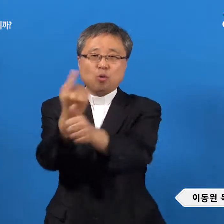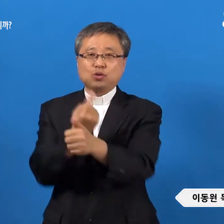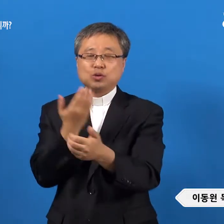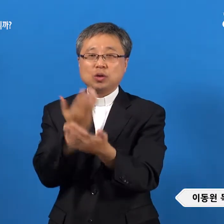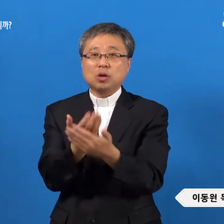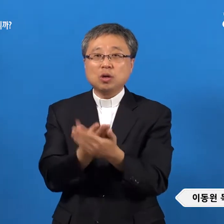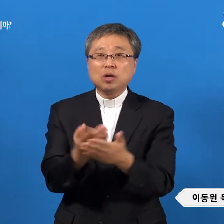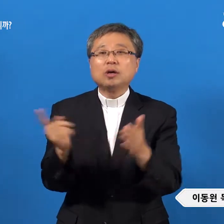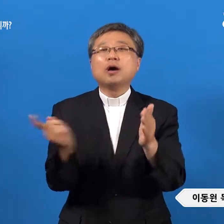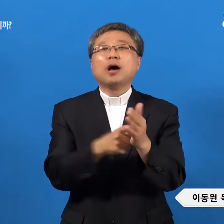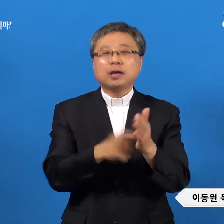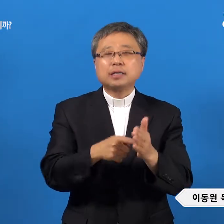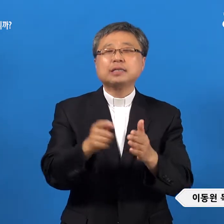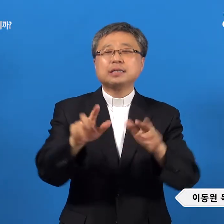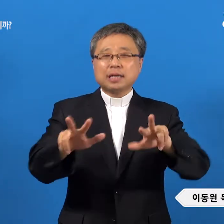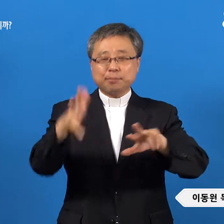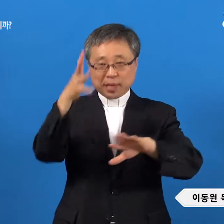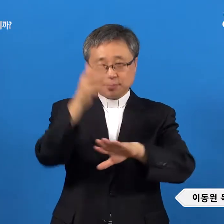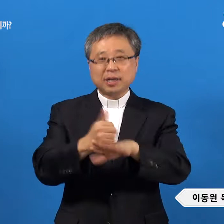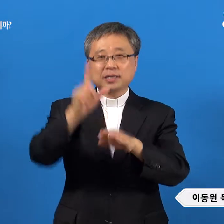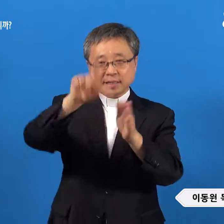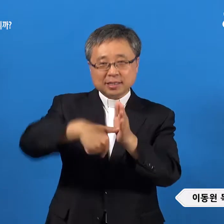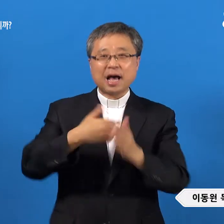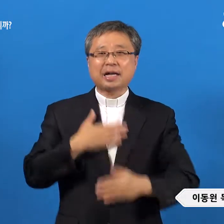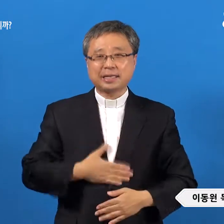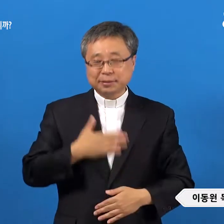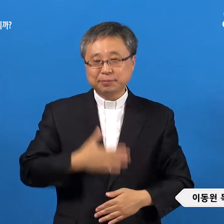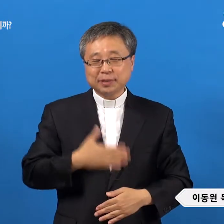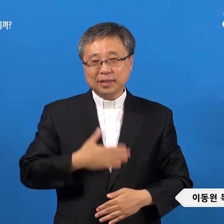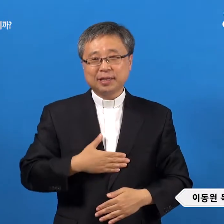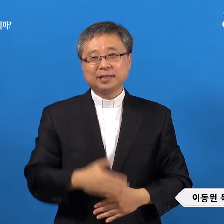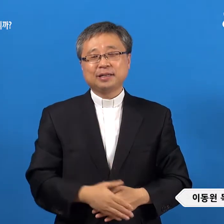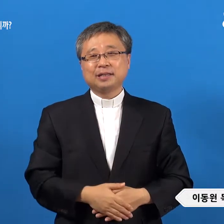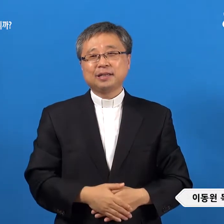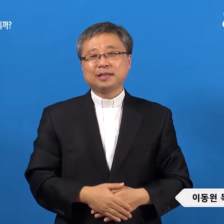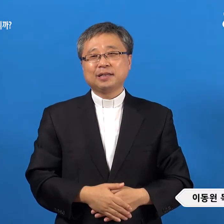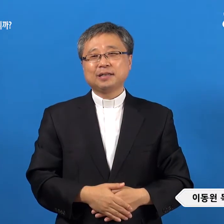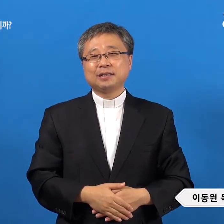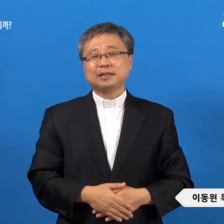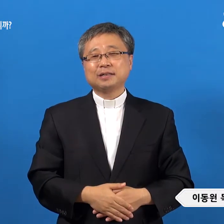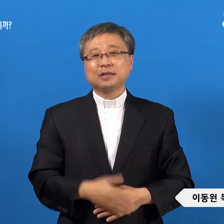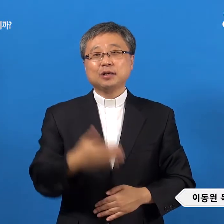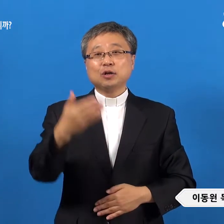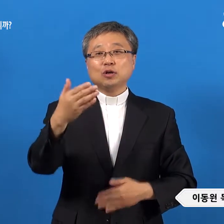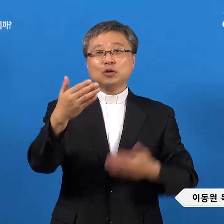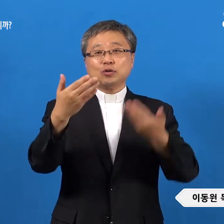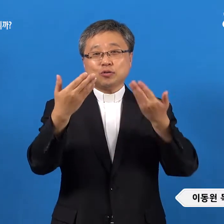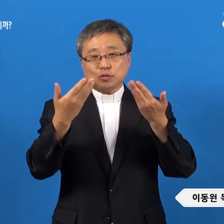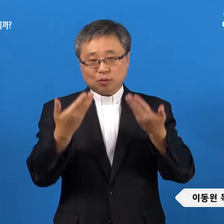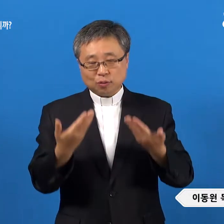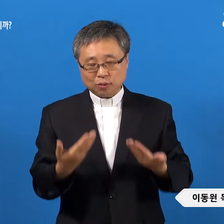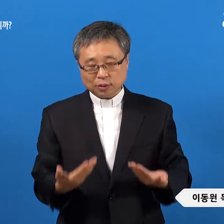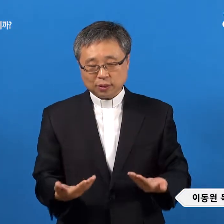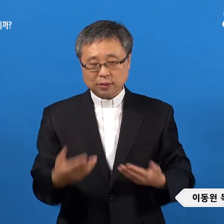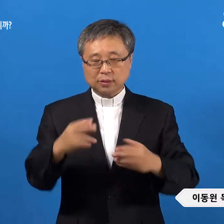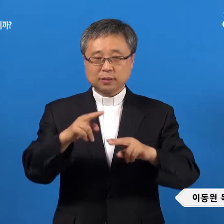즉각적으로 본웨퍼는 그것이 마지막 시간인 것을 알았습니다. 그는 조용히 자리에서 일어서며